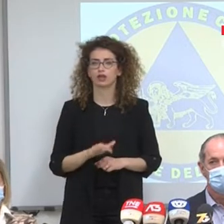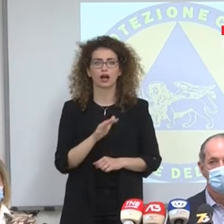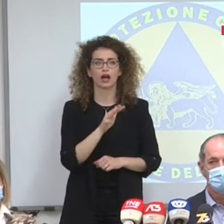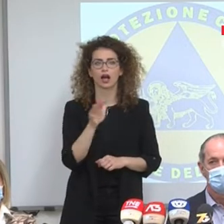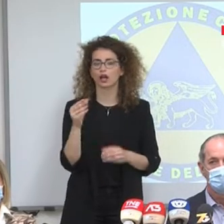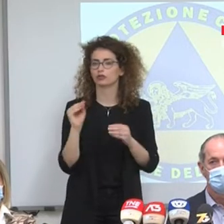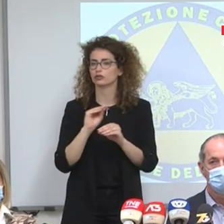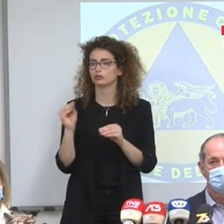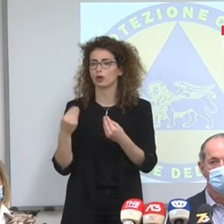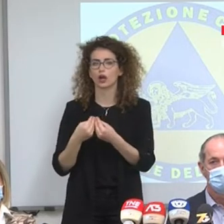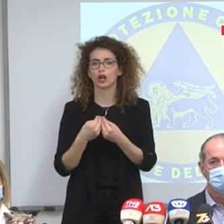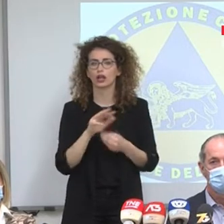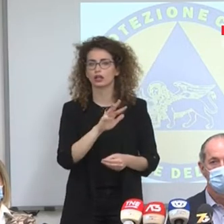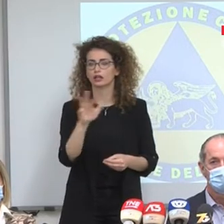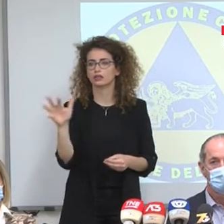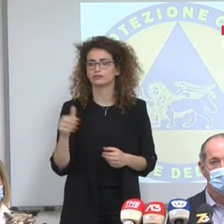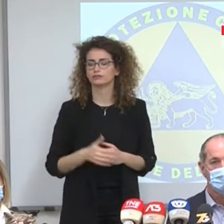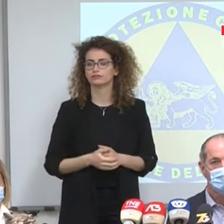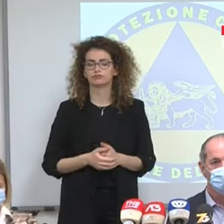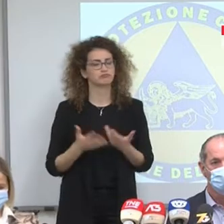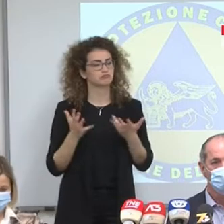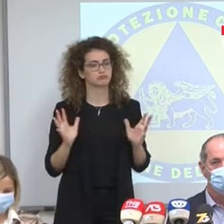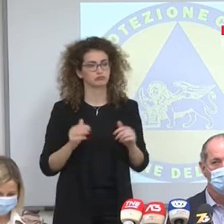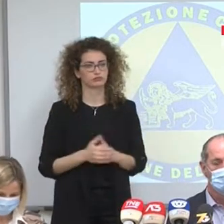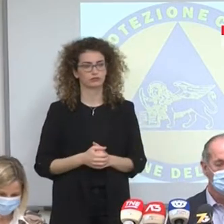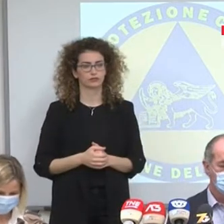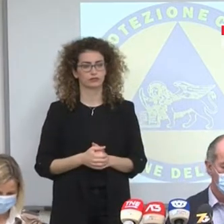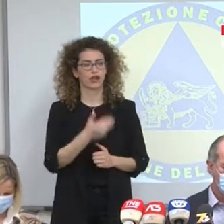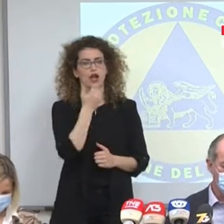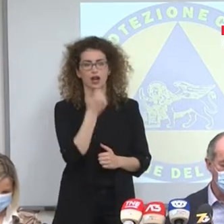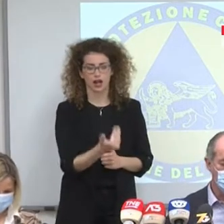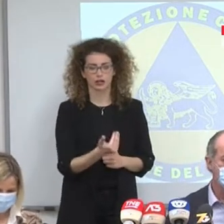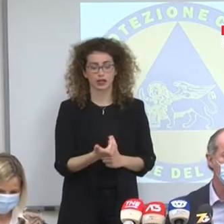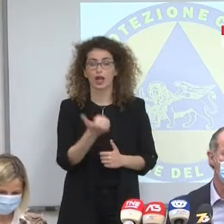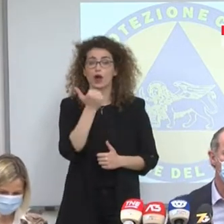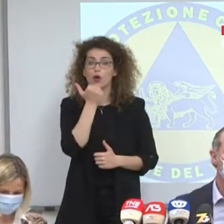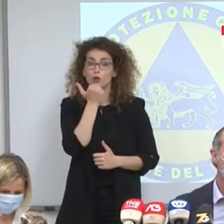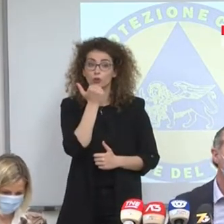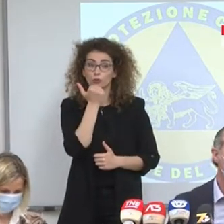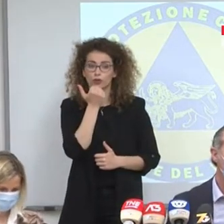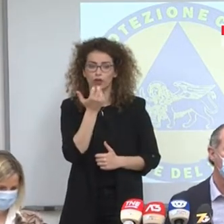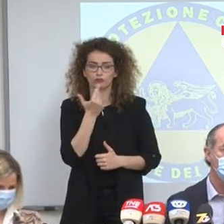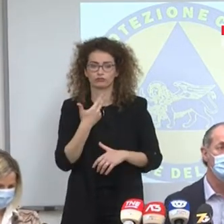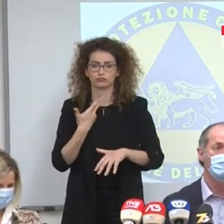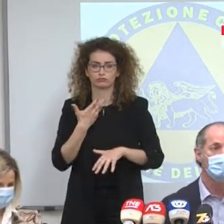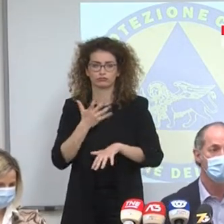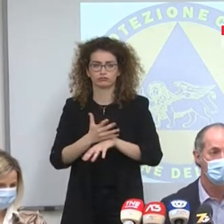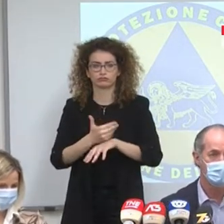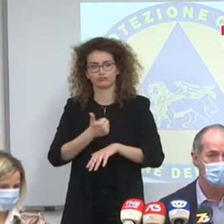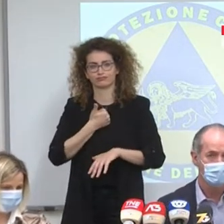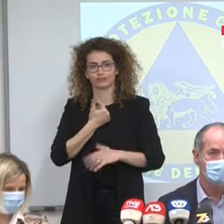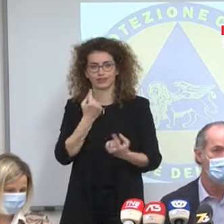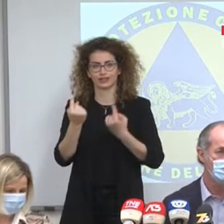Altre domande, colleghi? A posto. Grazie. Scusate se ho voluto intervenire autonomamente